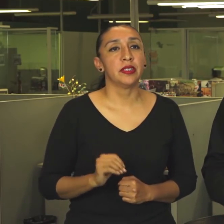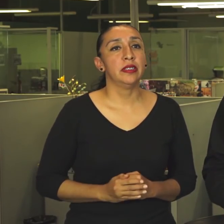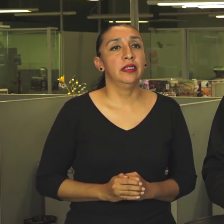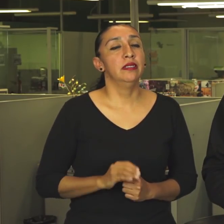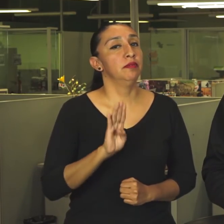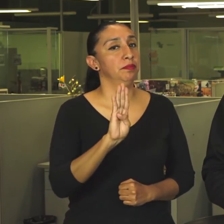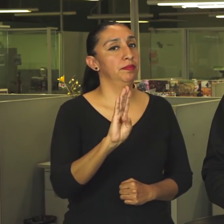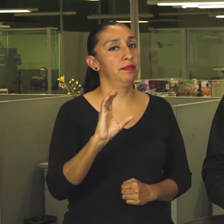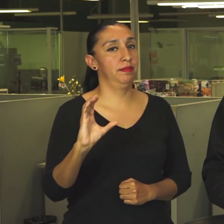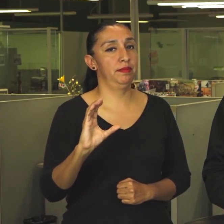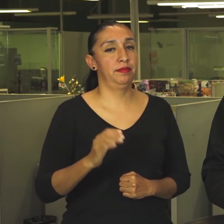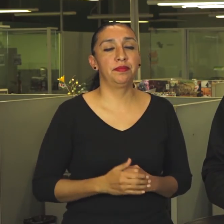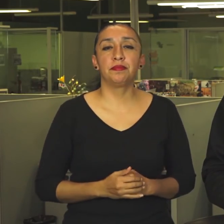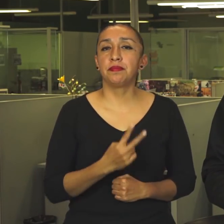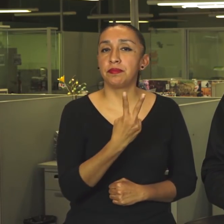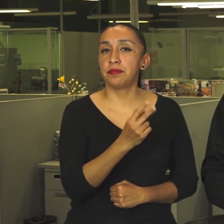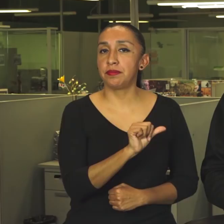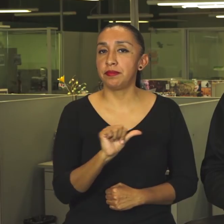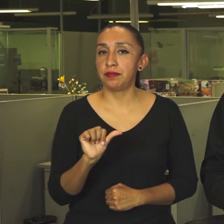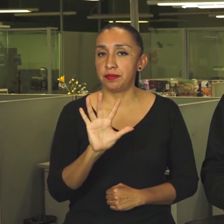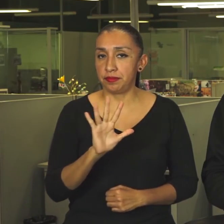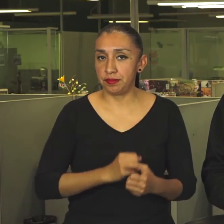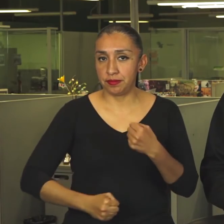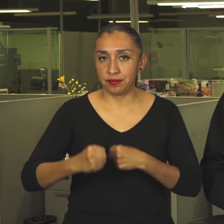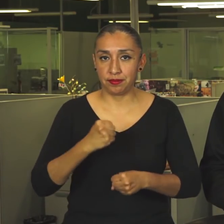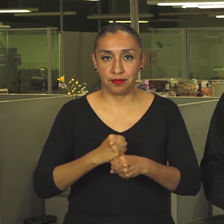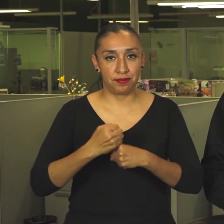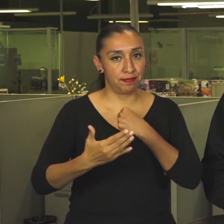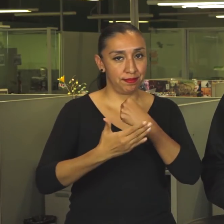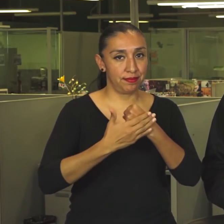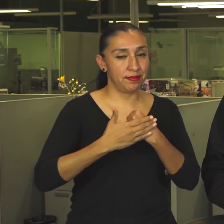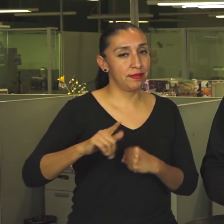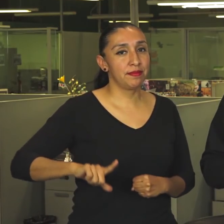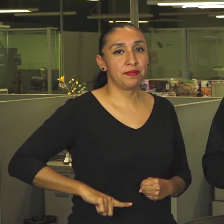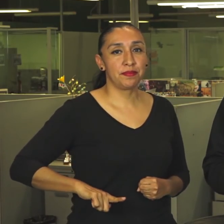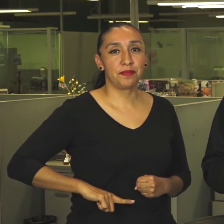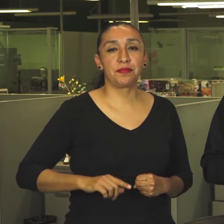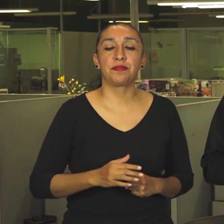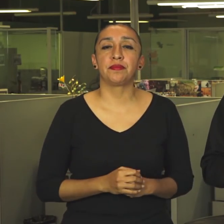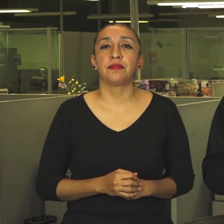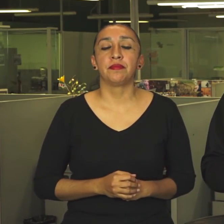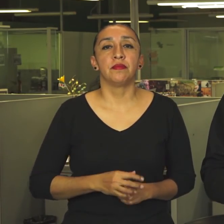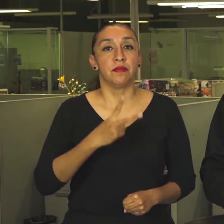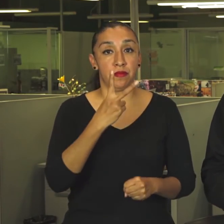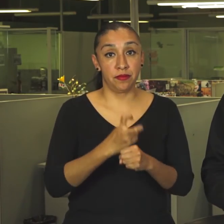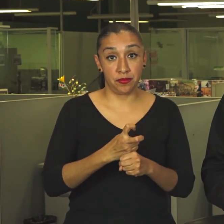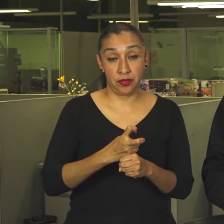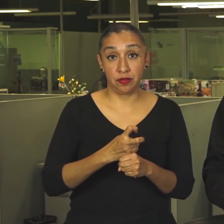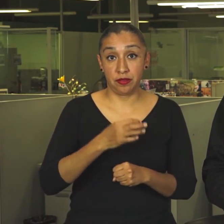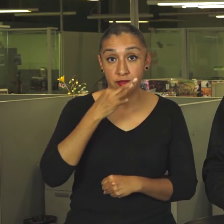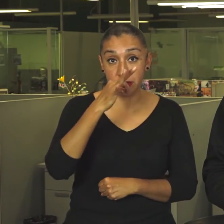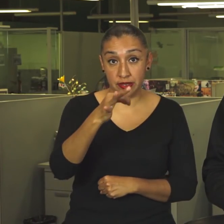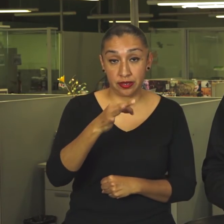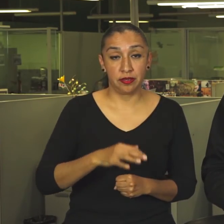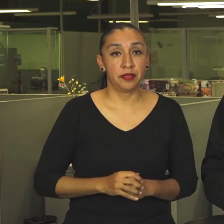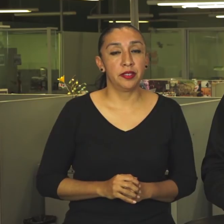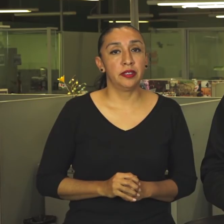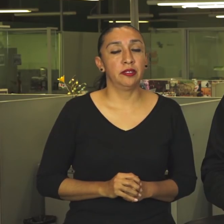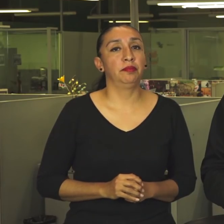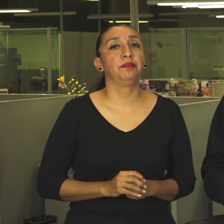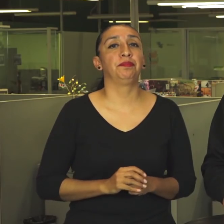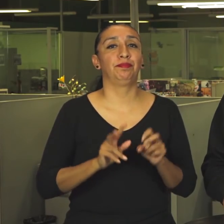a cinco años la próxima gubernatura noticia número dos el terrible caso de fernanda en la ciudad de tijuana